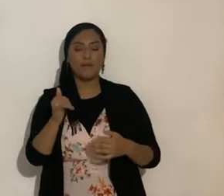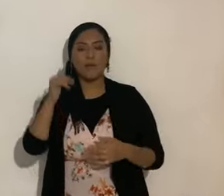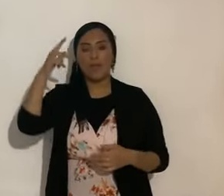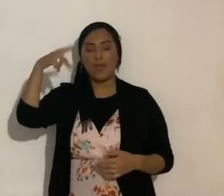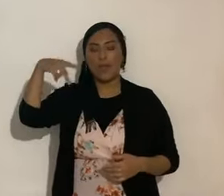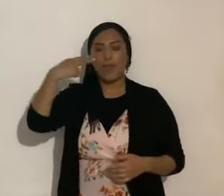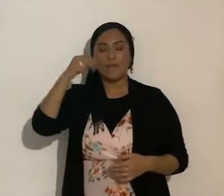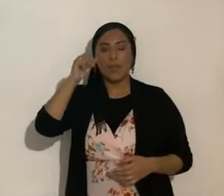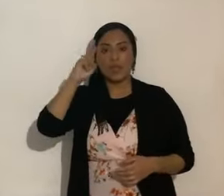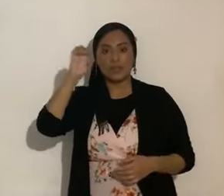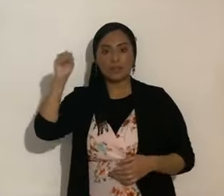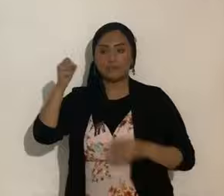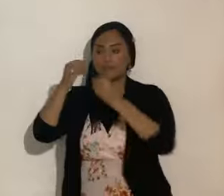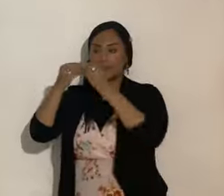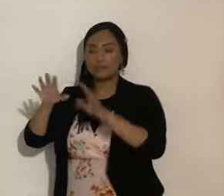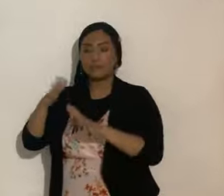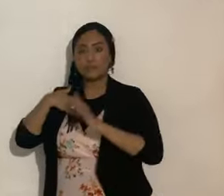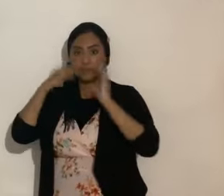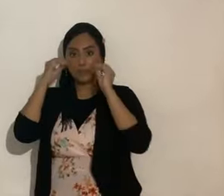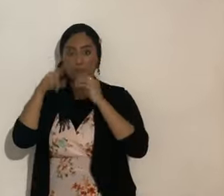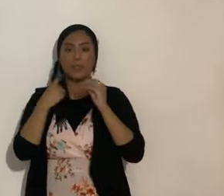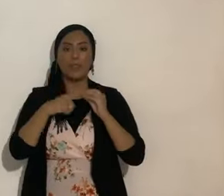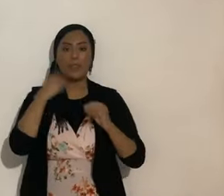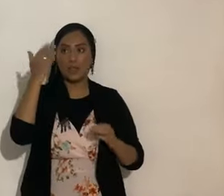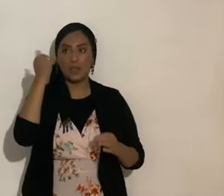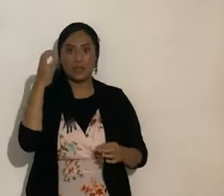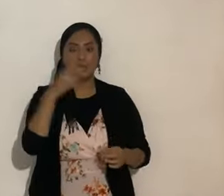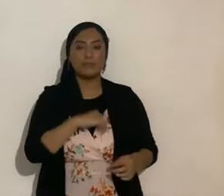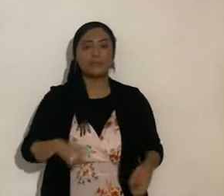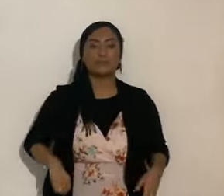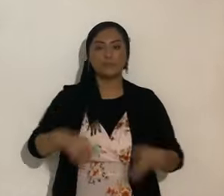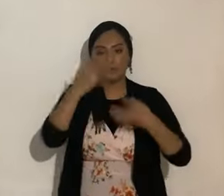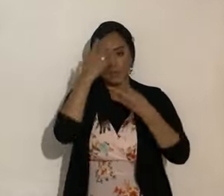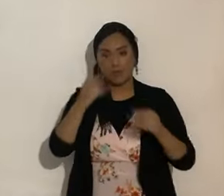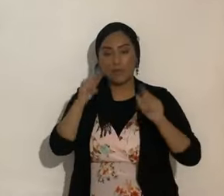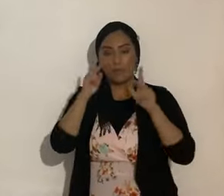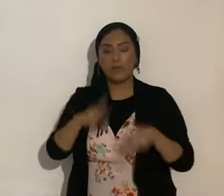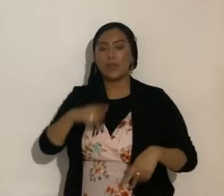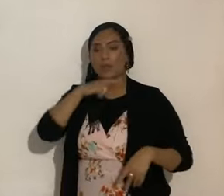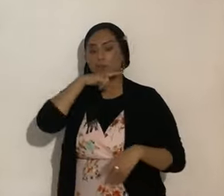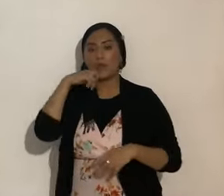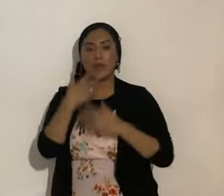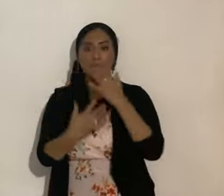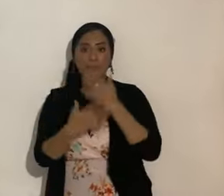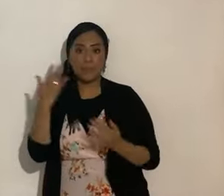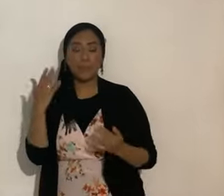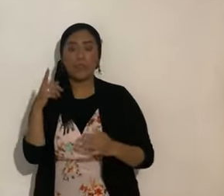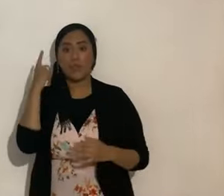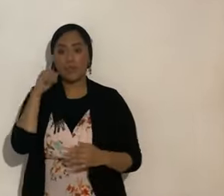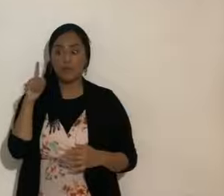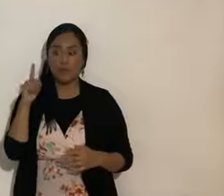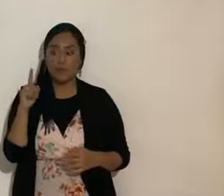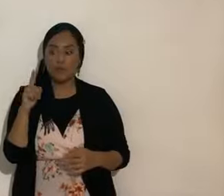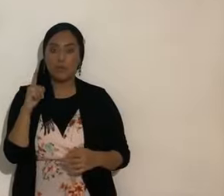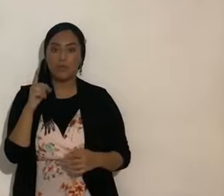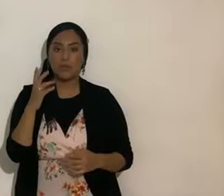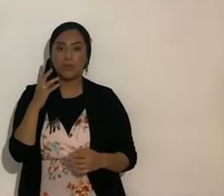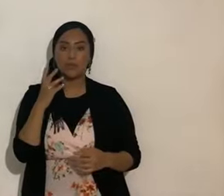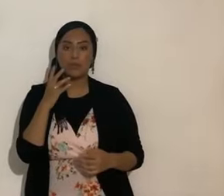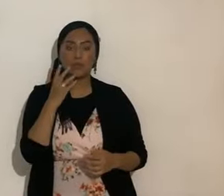fariseos. Yo lo ministré cuando Yahshua Mashiach cura al hombre de la mano seca. ¿Sí? Era para que los judíos,